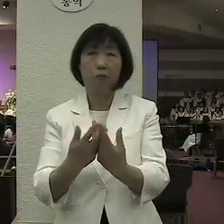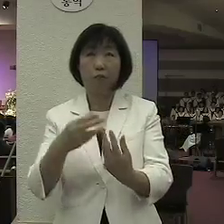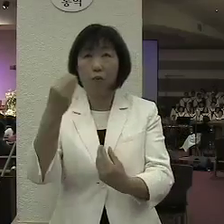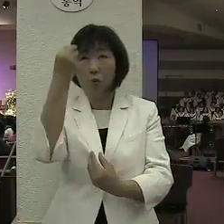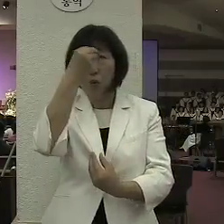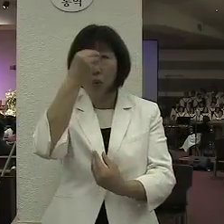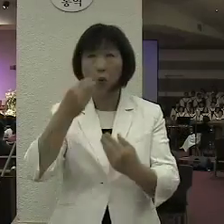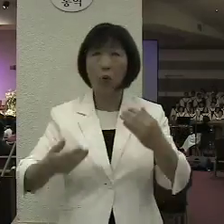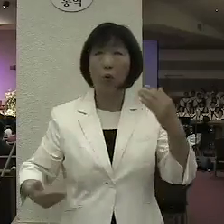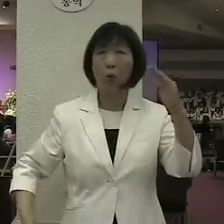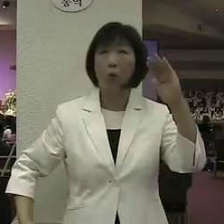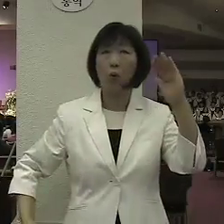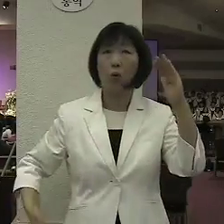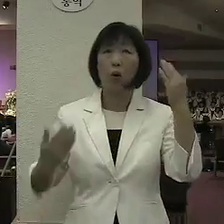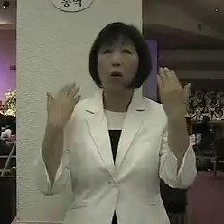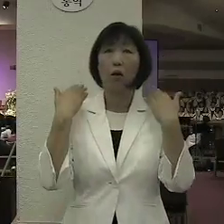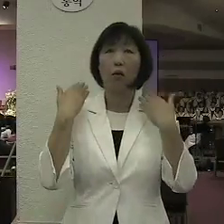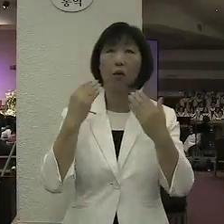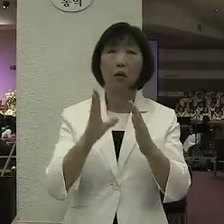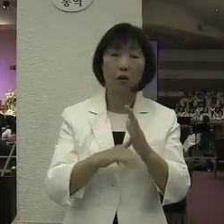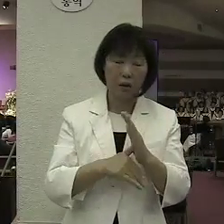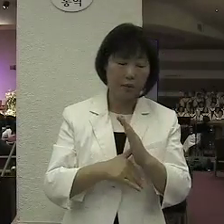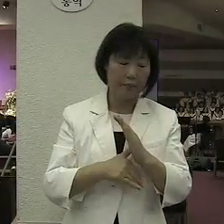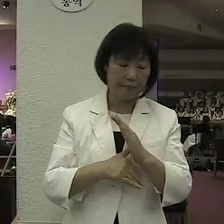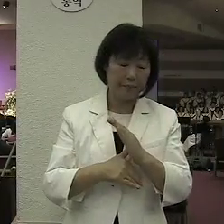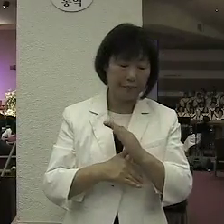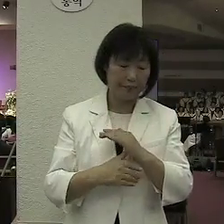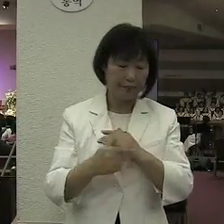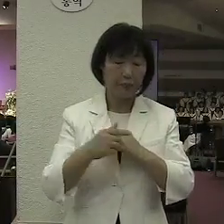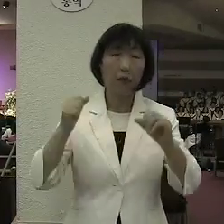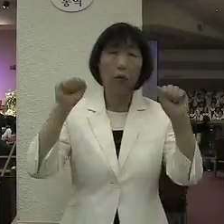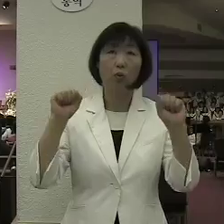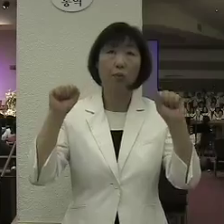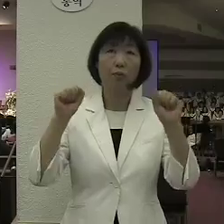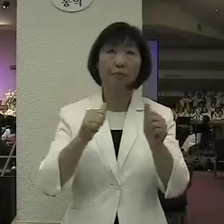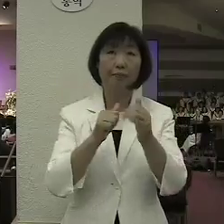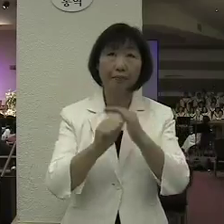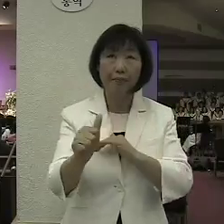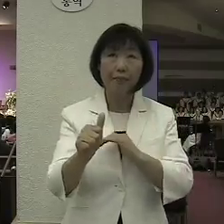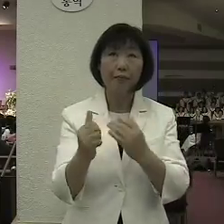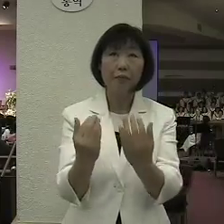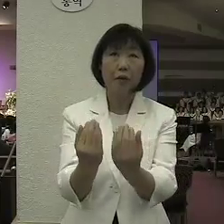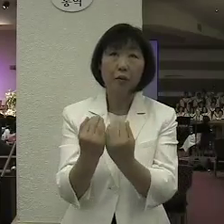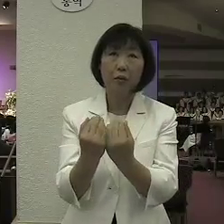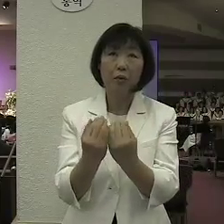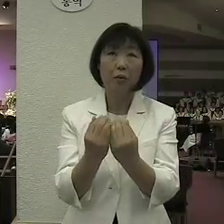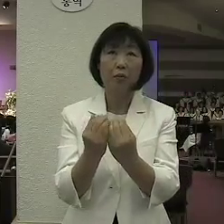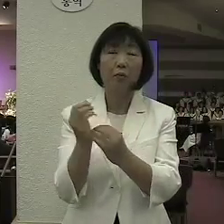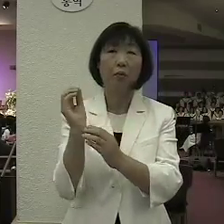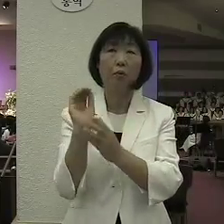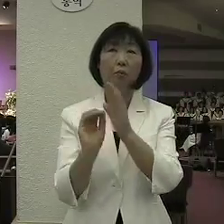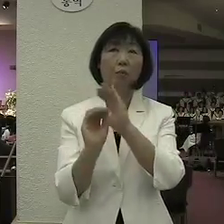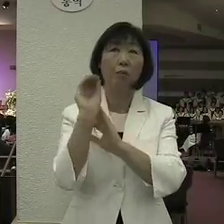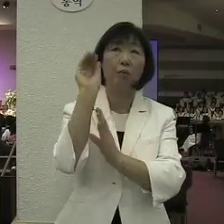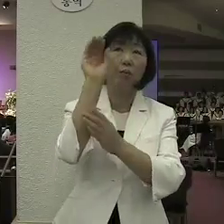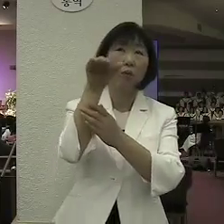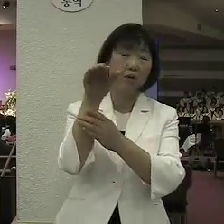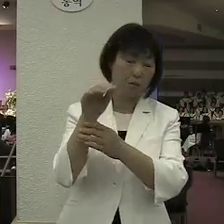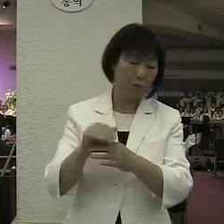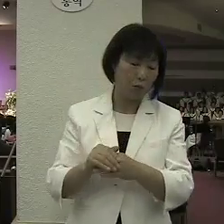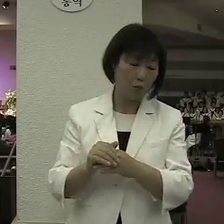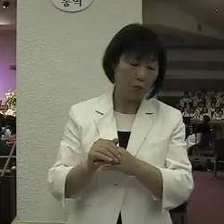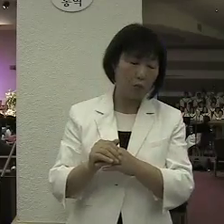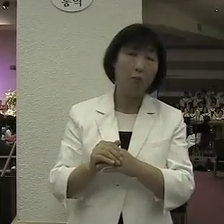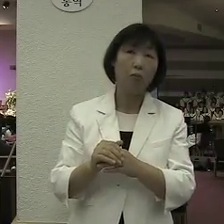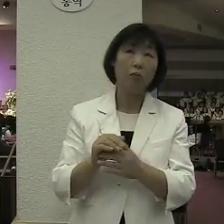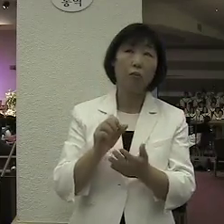그 교회에서 예수님을 처음 영접한 형제이고 정말 믿음 가운데 엄청나게 자랐던 형제입니다. 그는